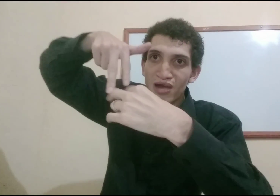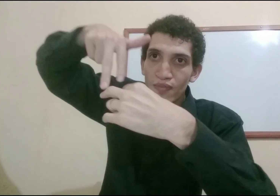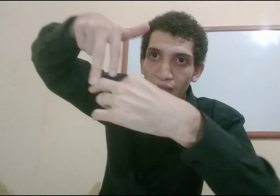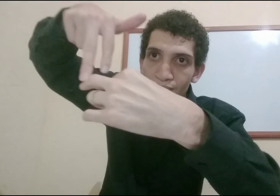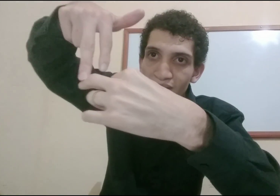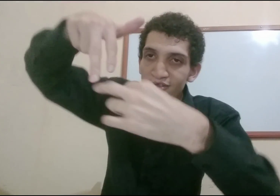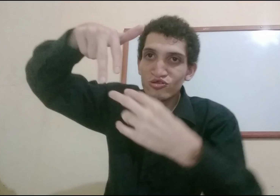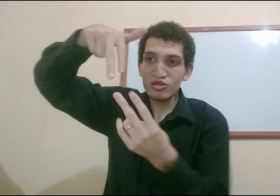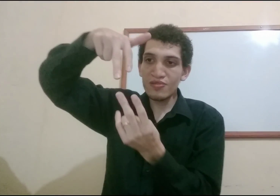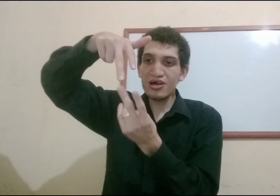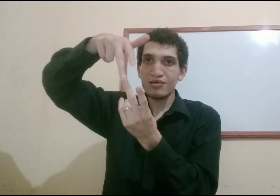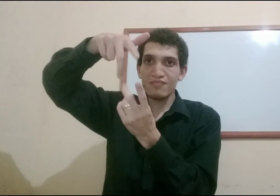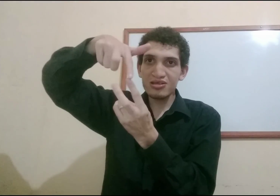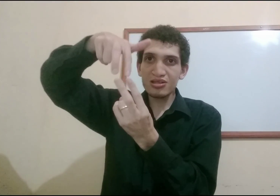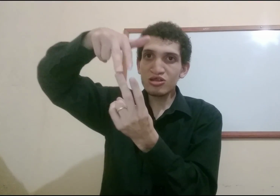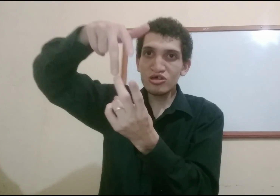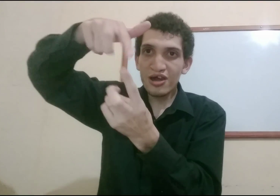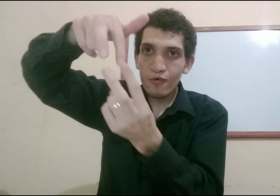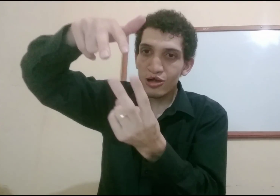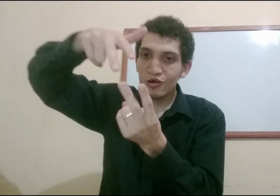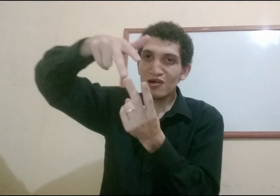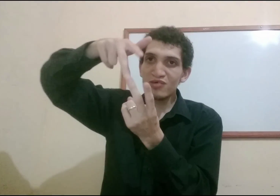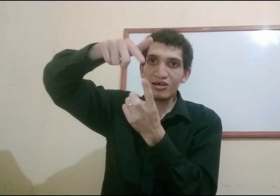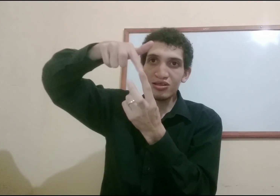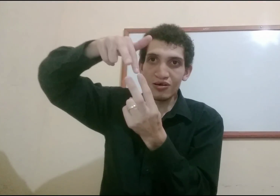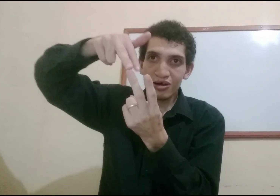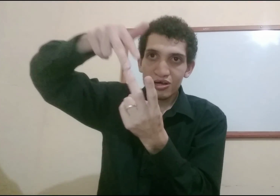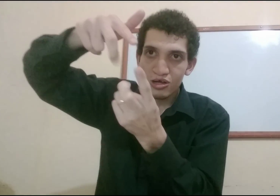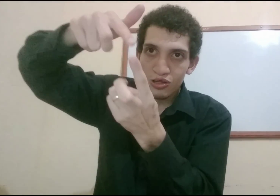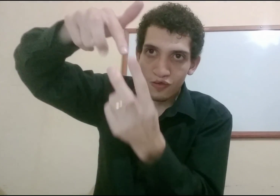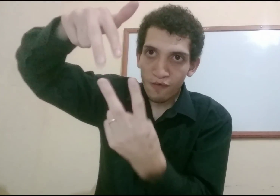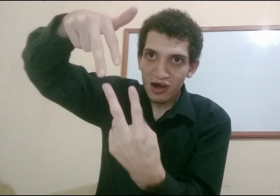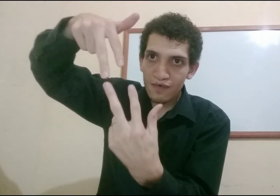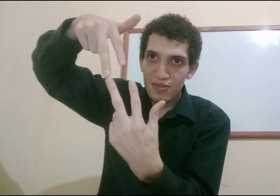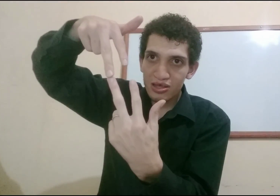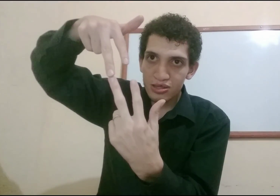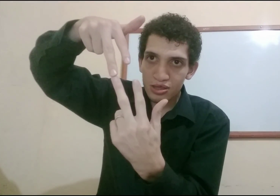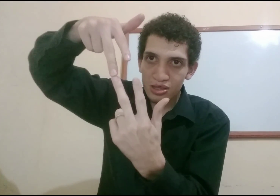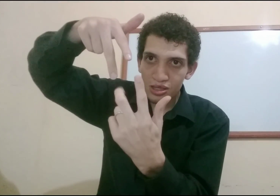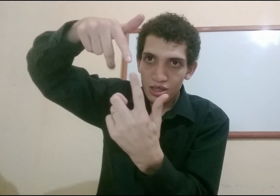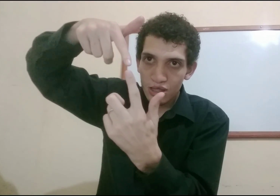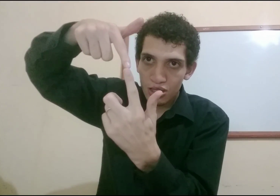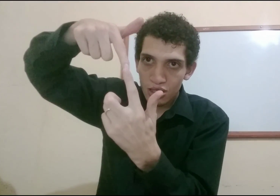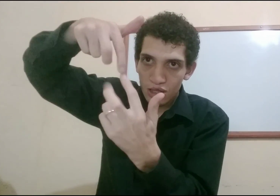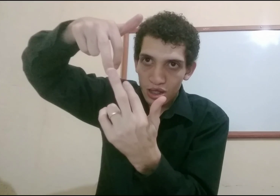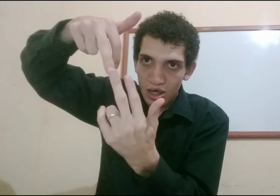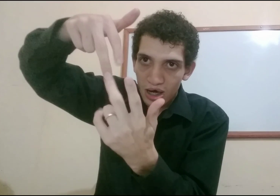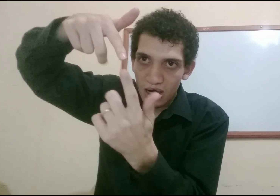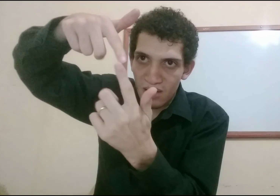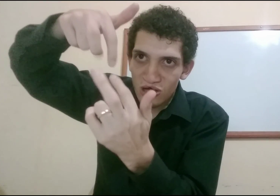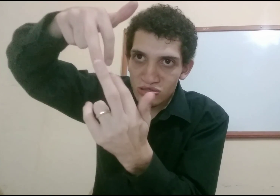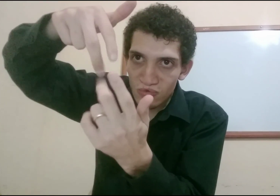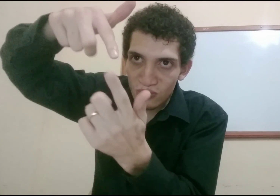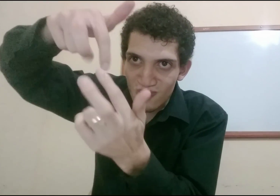tá na frente, né? Mas, em geral, a sombra fica assim, ó. Sombra. Faz assim e anda junto os